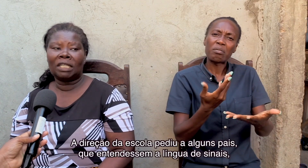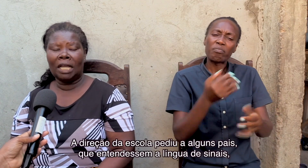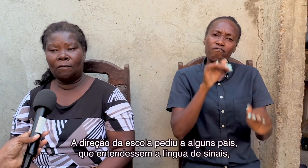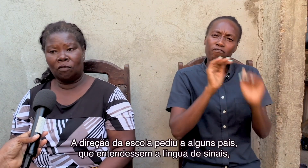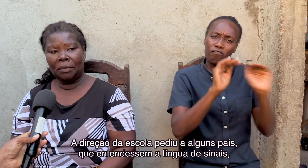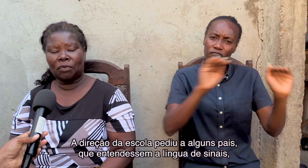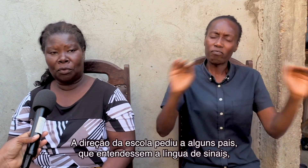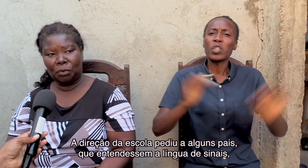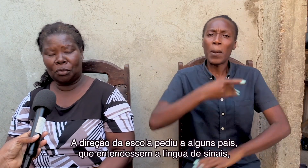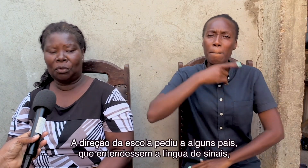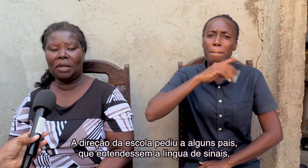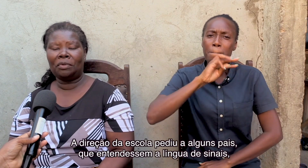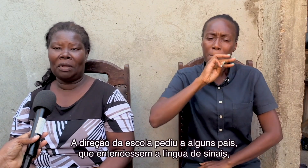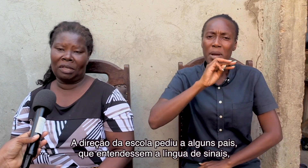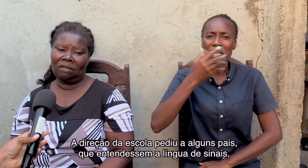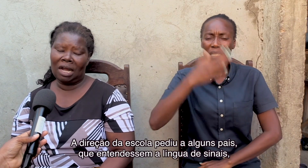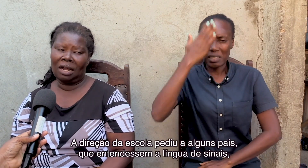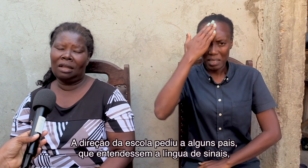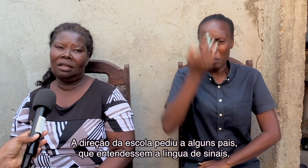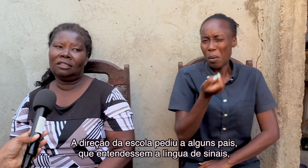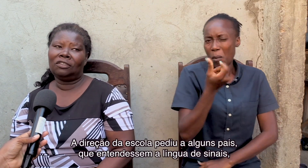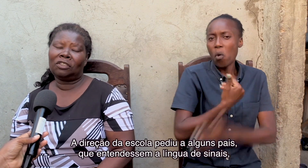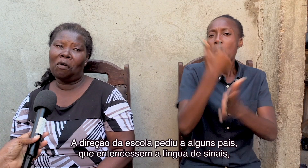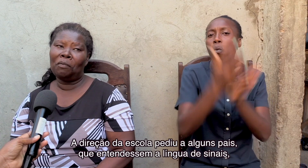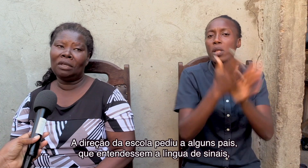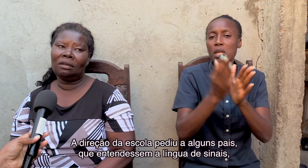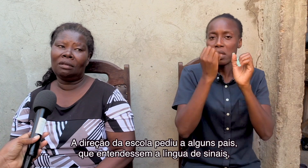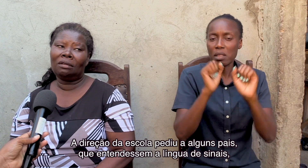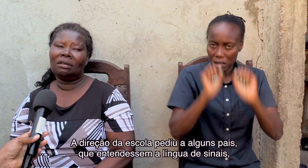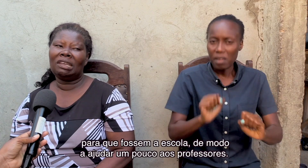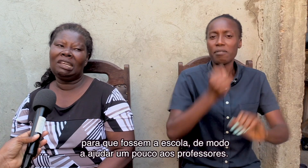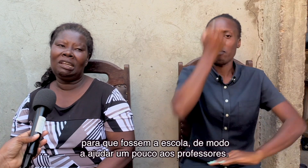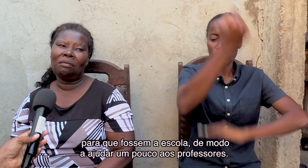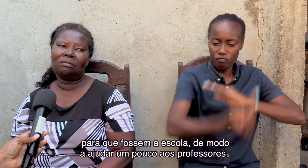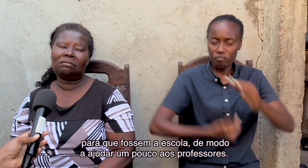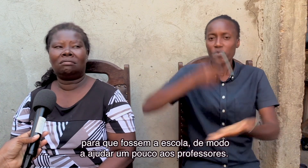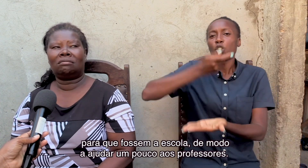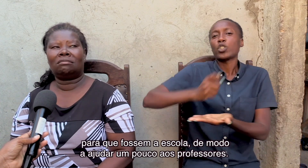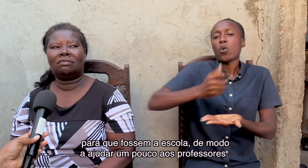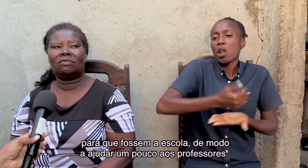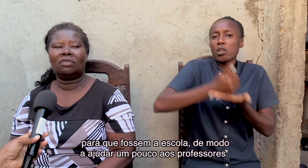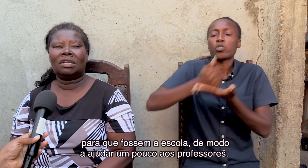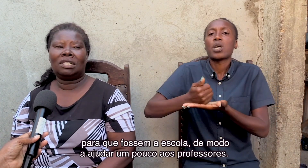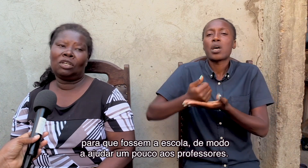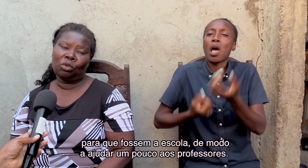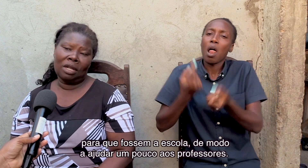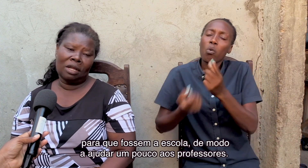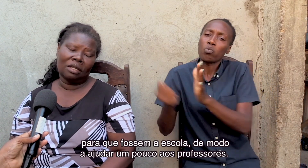A direção da escola pediu a alguns pais que entendessem a língua de sinais para que fossem à escola de modo a ajudar um